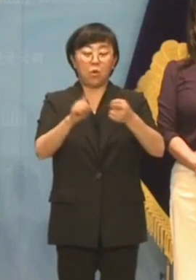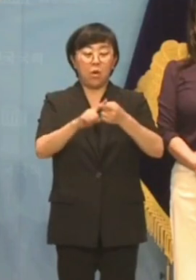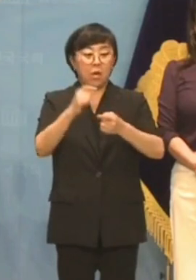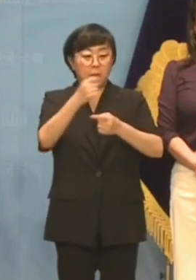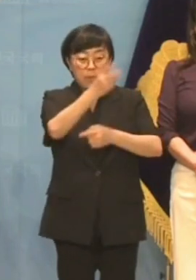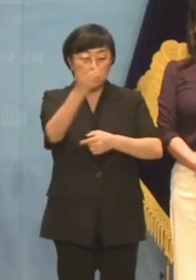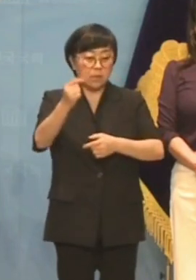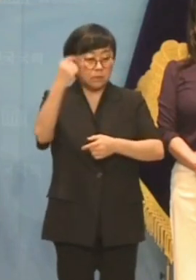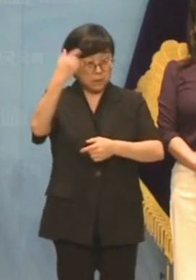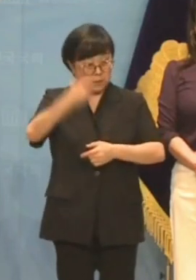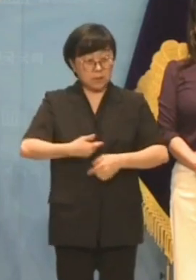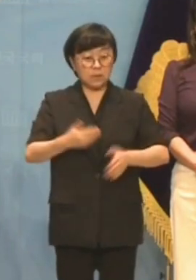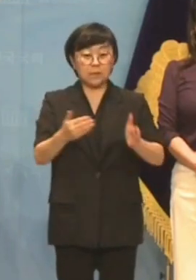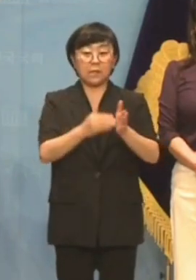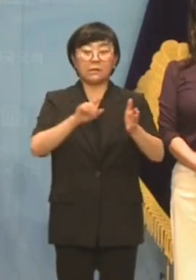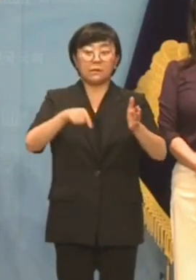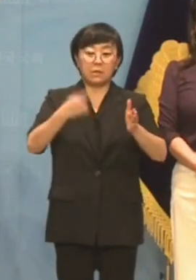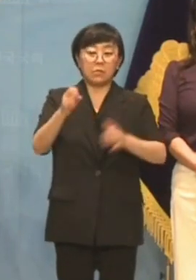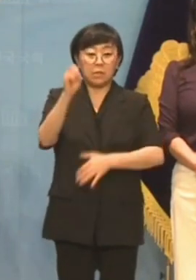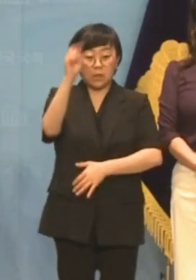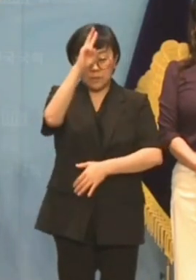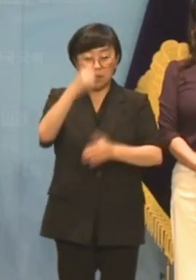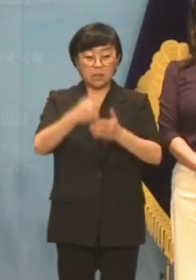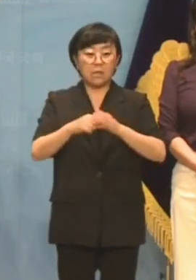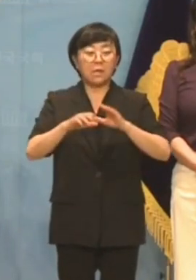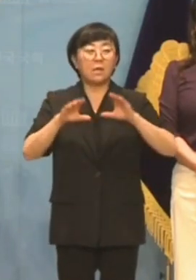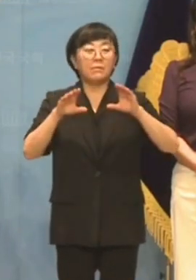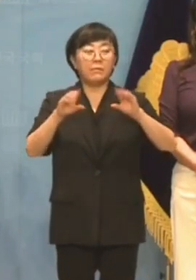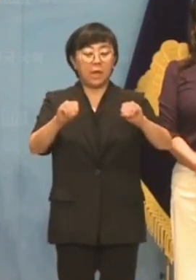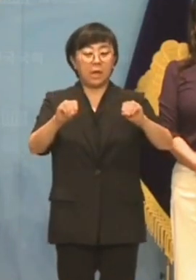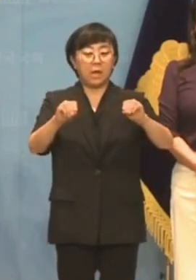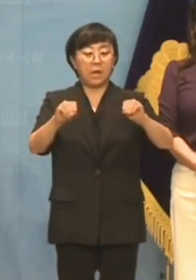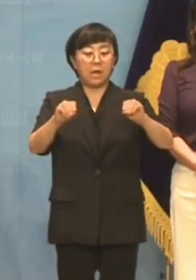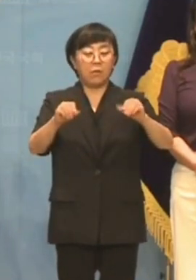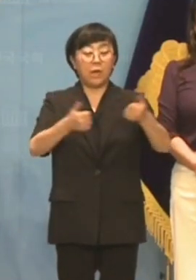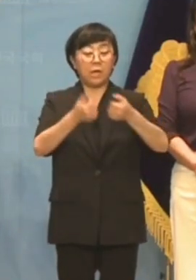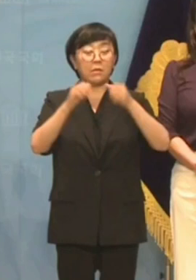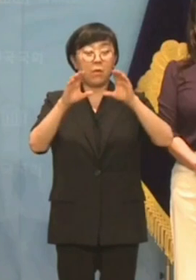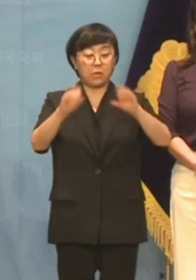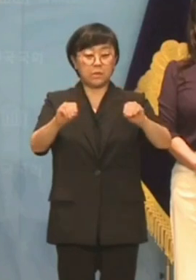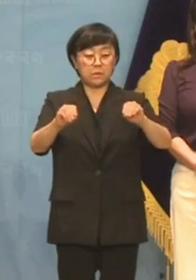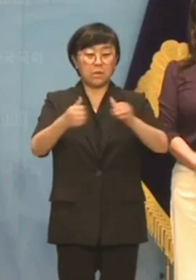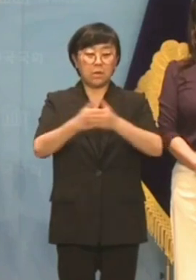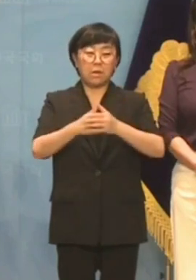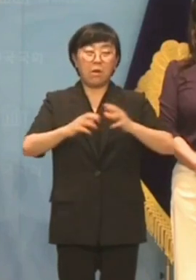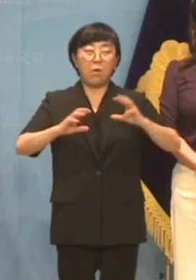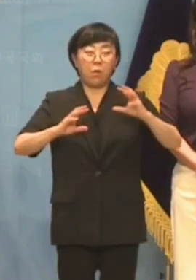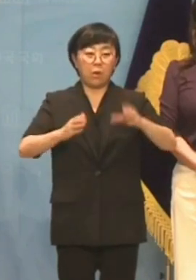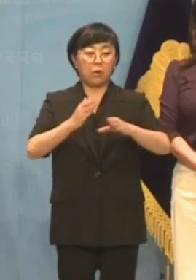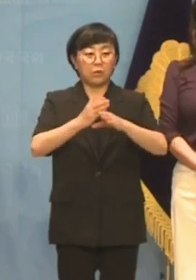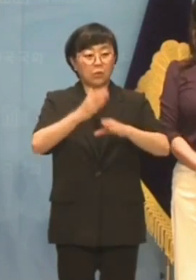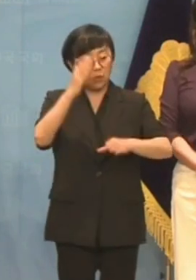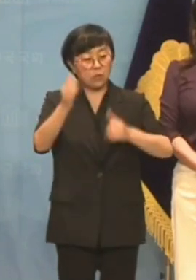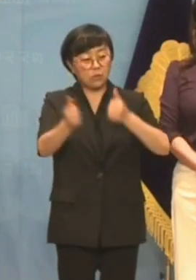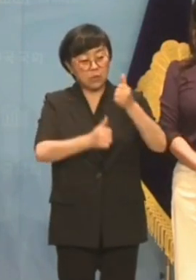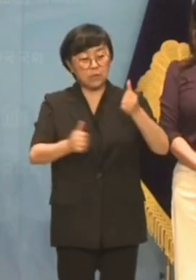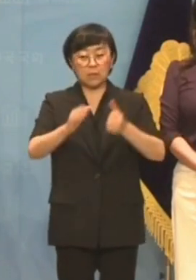질의를 받은 후에 그리고 갑자기 정회를 선포하고 외교통일위원장님이 사라졌습니다.